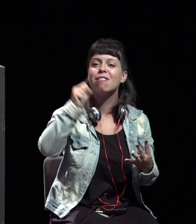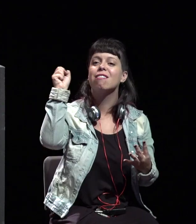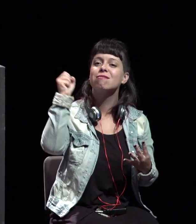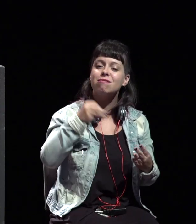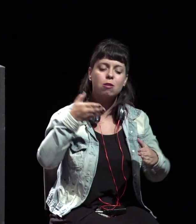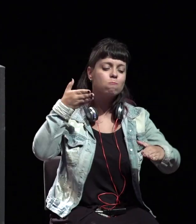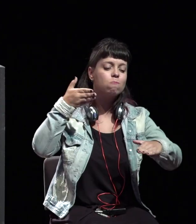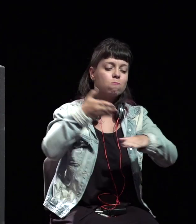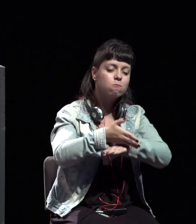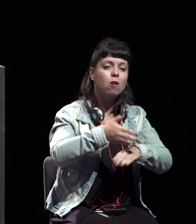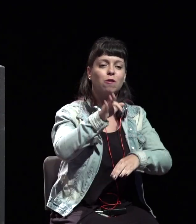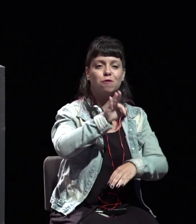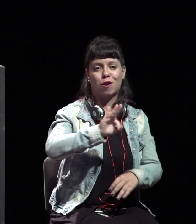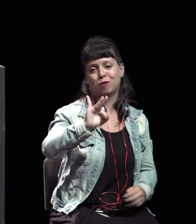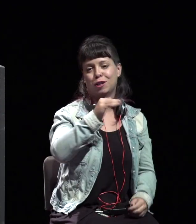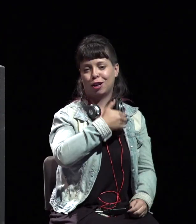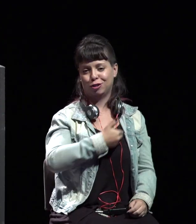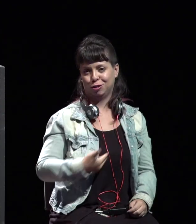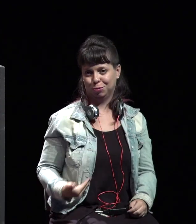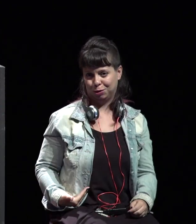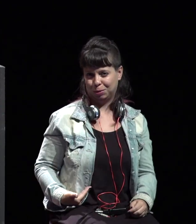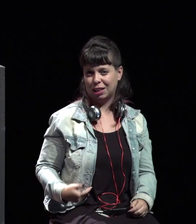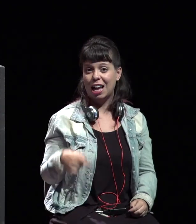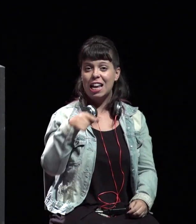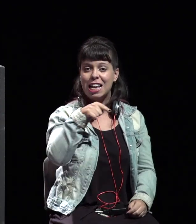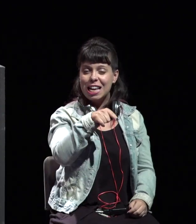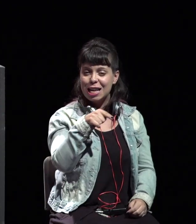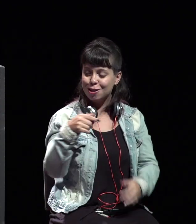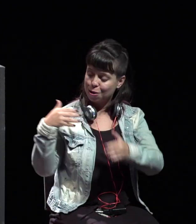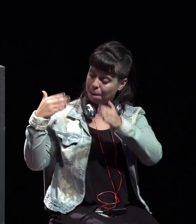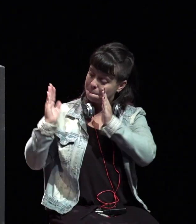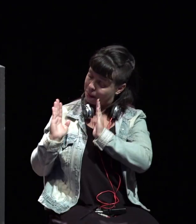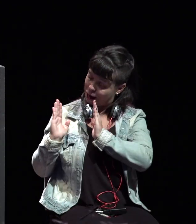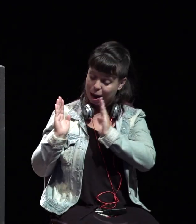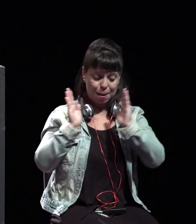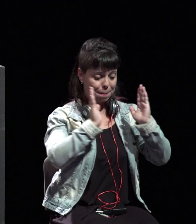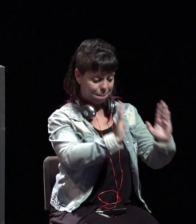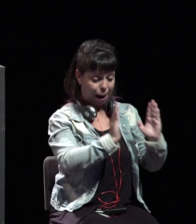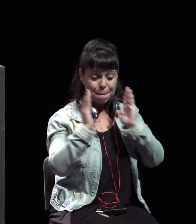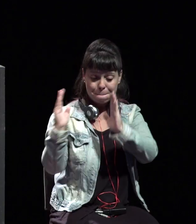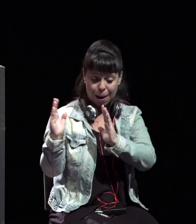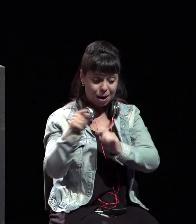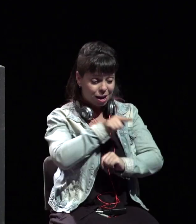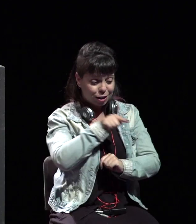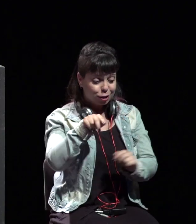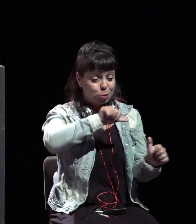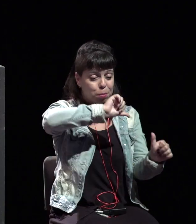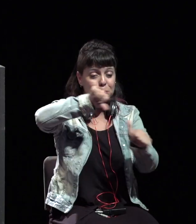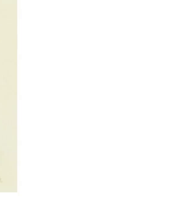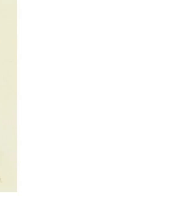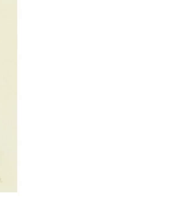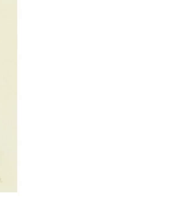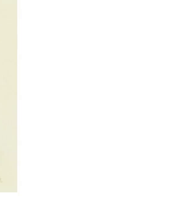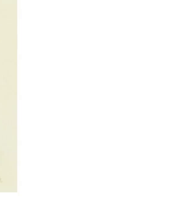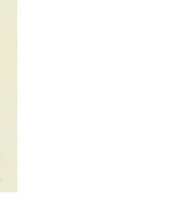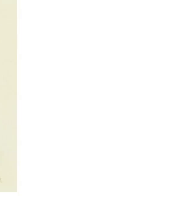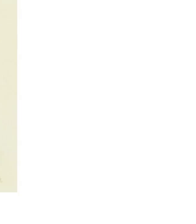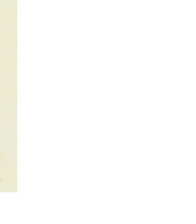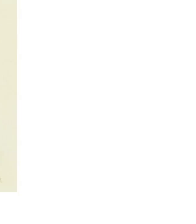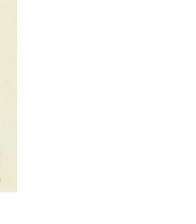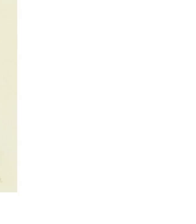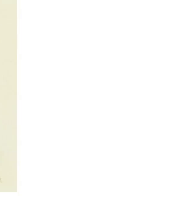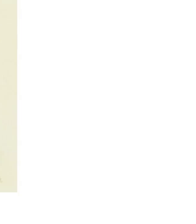forma, revela um deslocamento das agendas de reivindicação contemporânea. É um pouco que minha